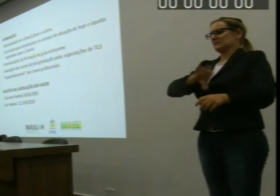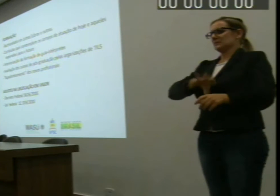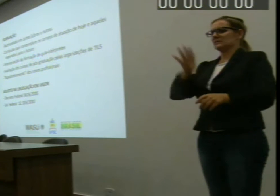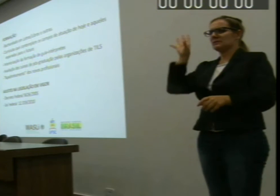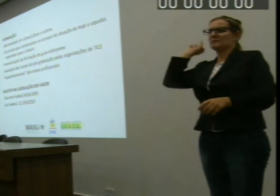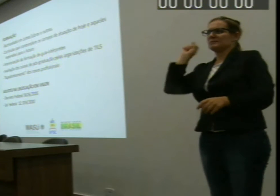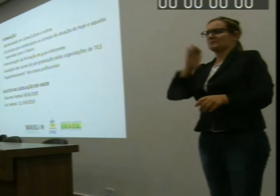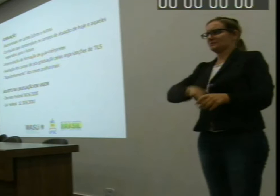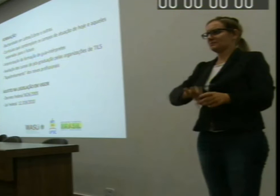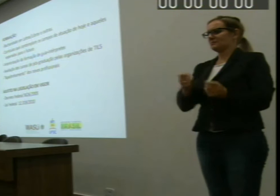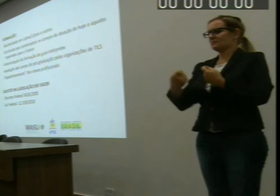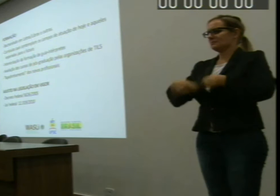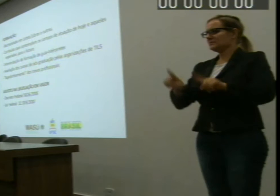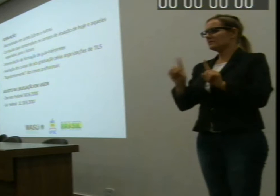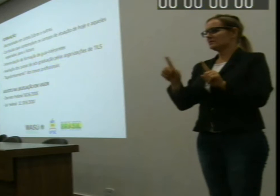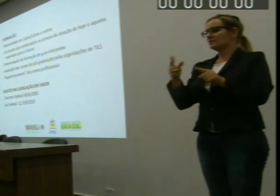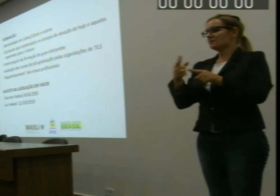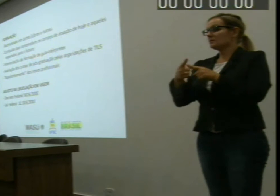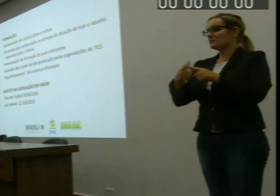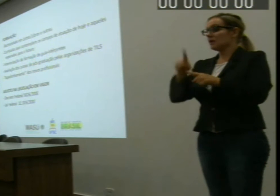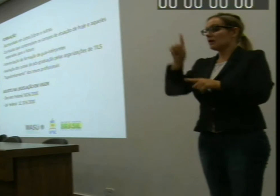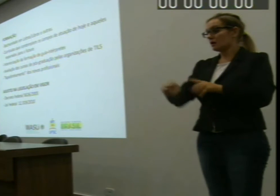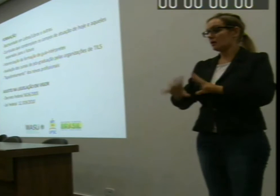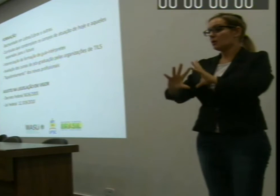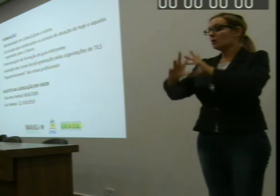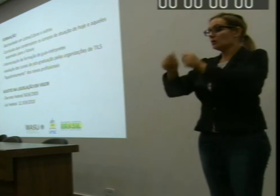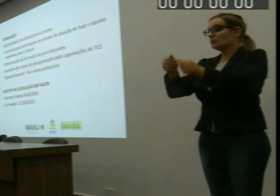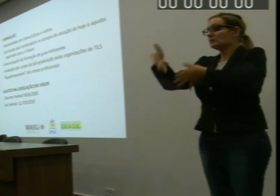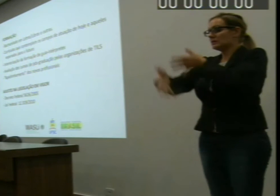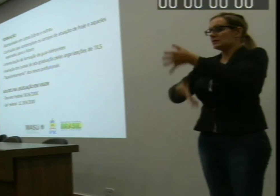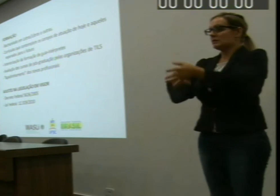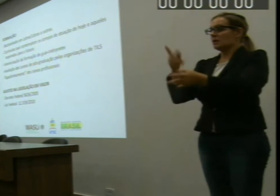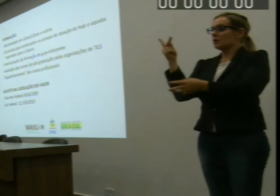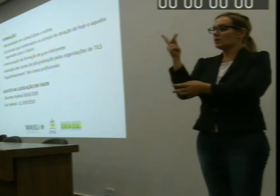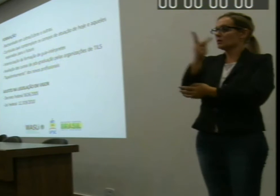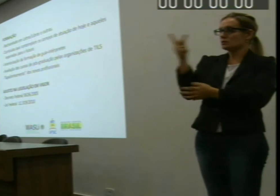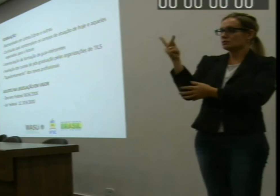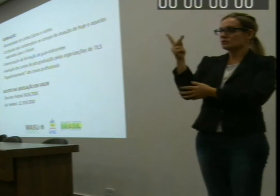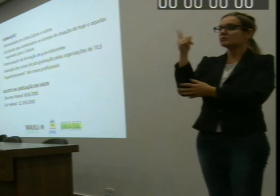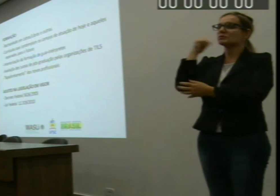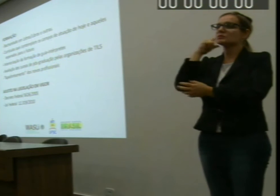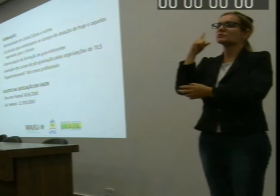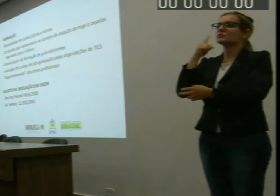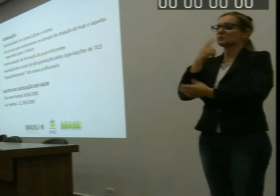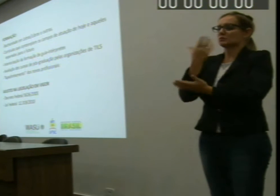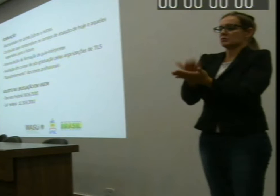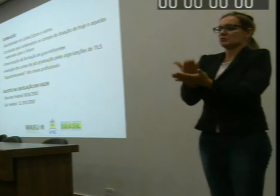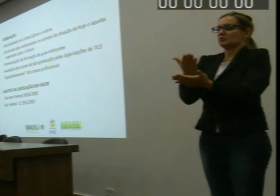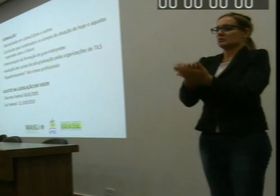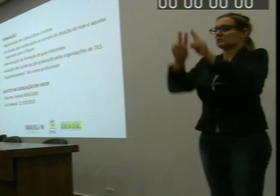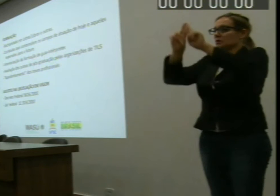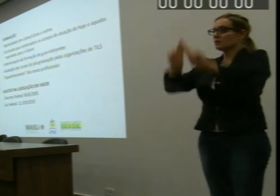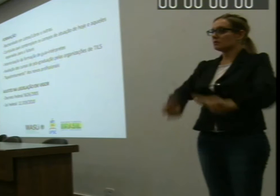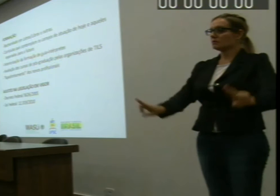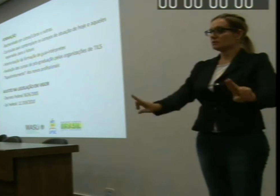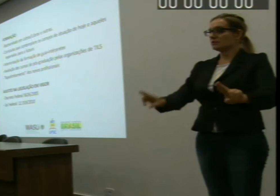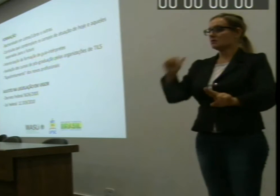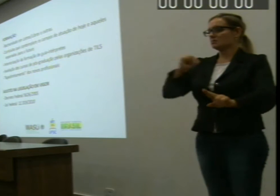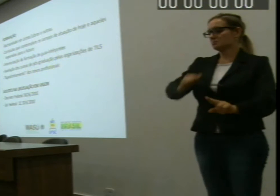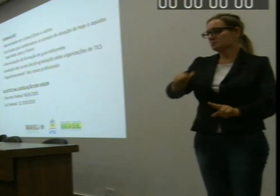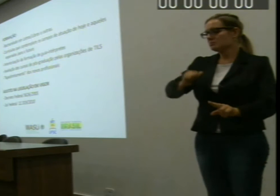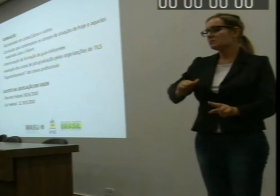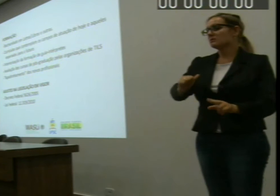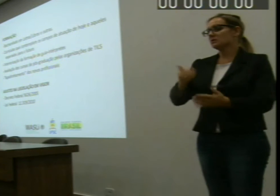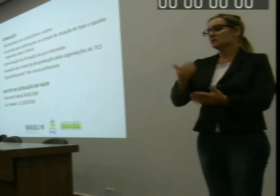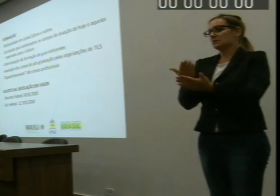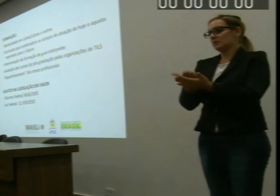não vai ter isso na aula então eles são são dois surdos eh estudantes da ufsk que são bolsistas para